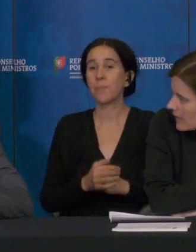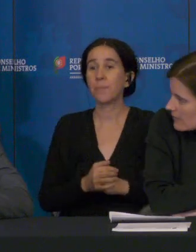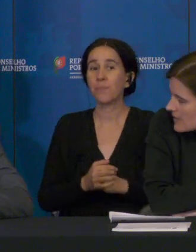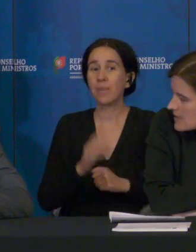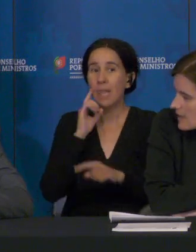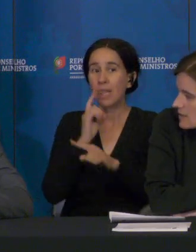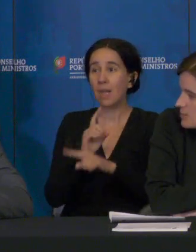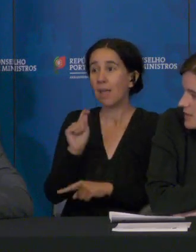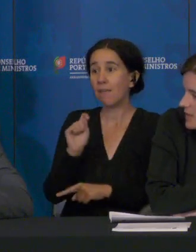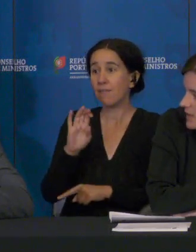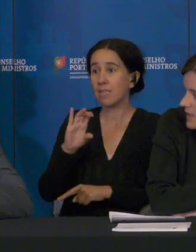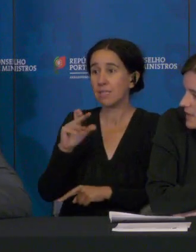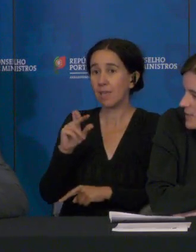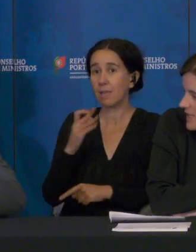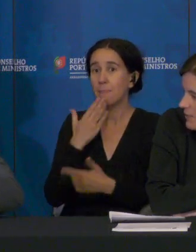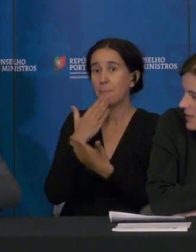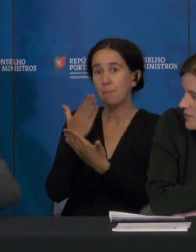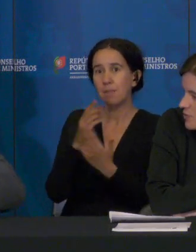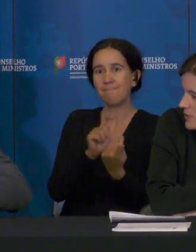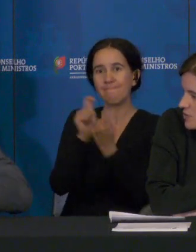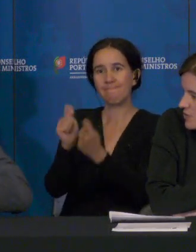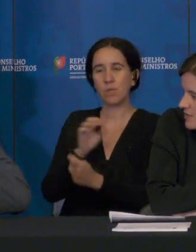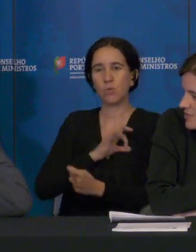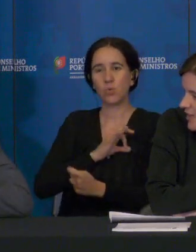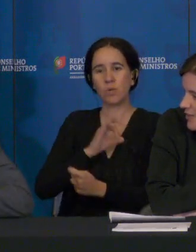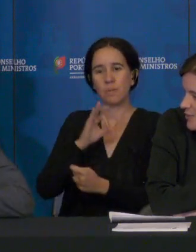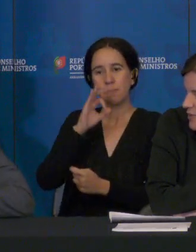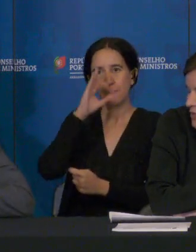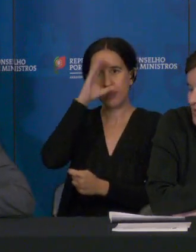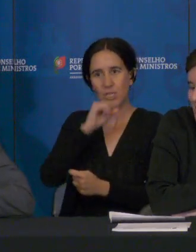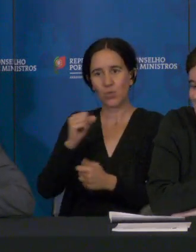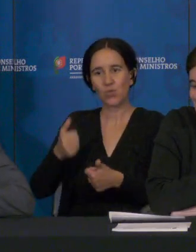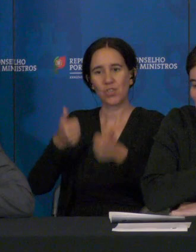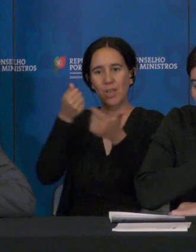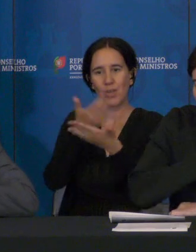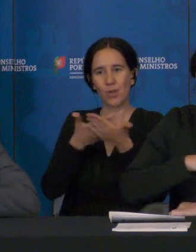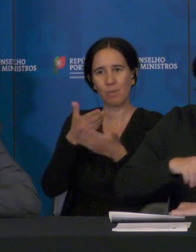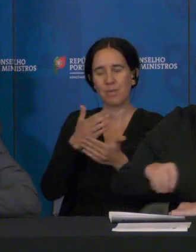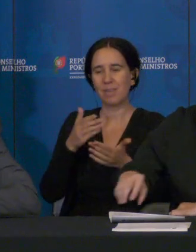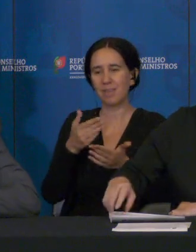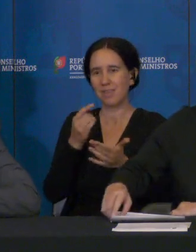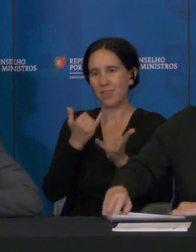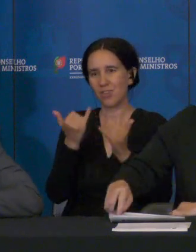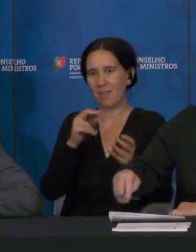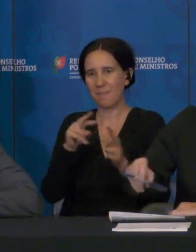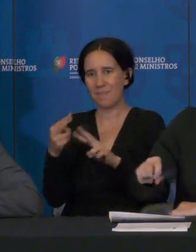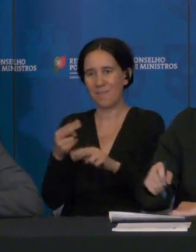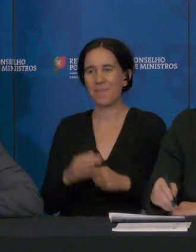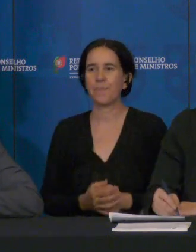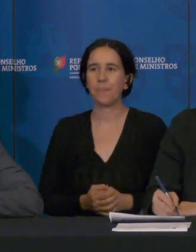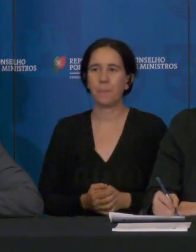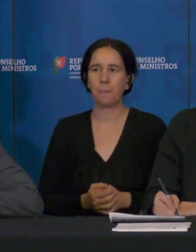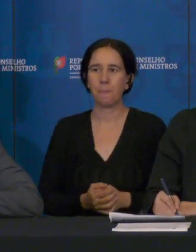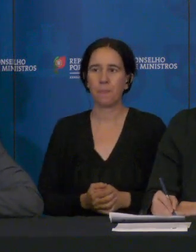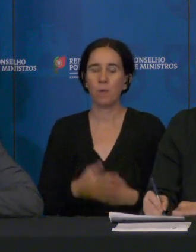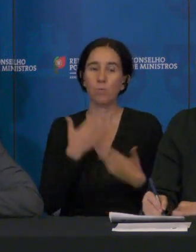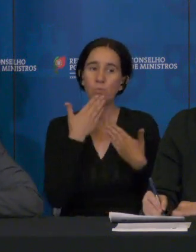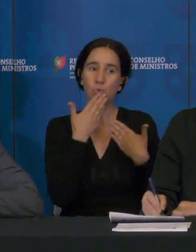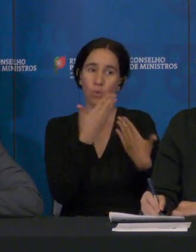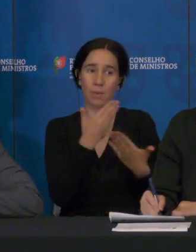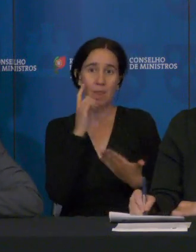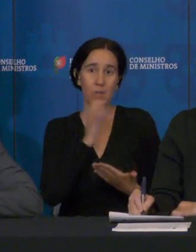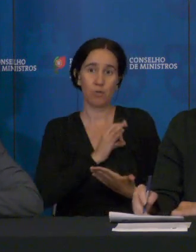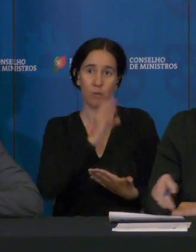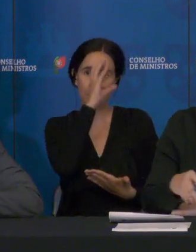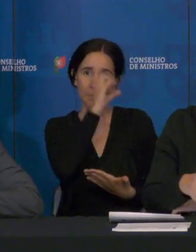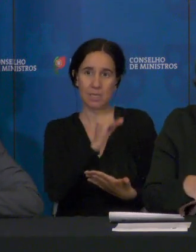Relativamente à EFASEC, pedia passar a palavra ao Sr. Ministro de Estado da Economia e da Transição Digital. Muito obrigado, Sra. Ministra. Nos